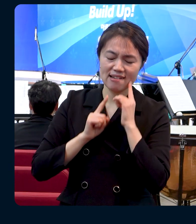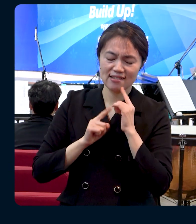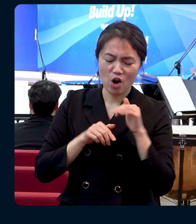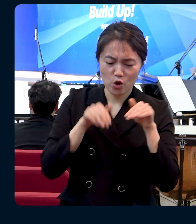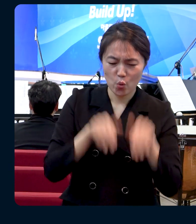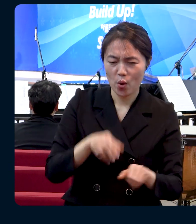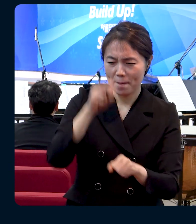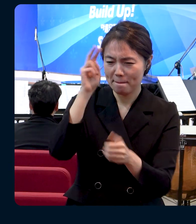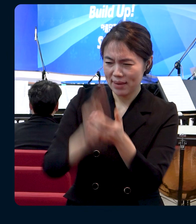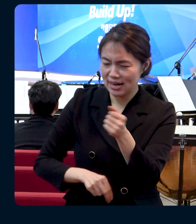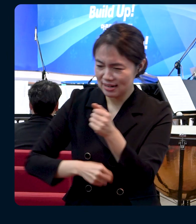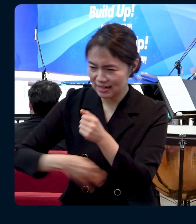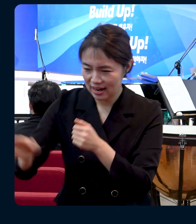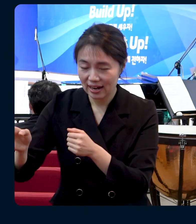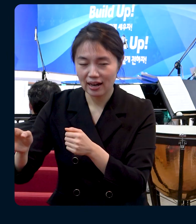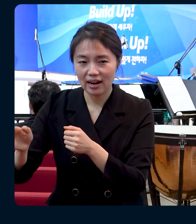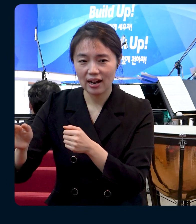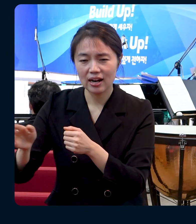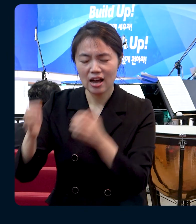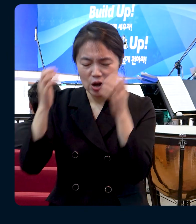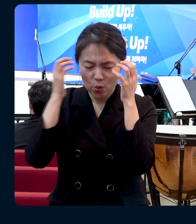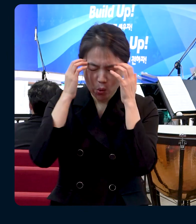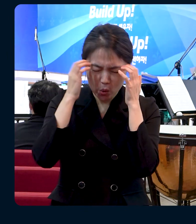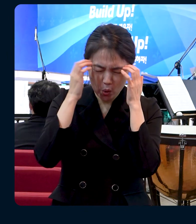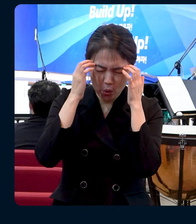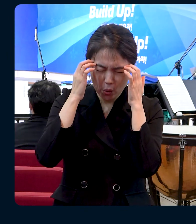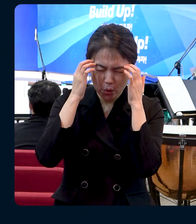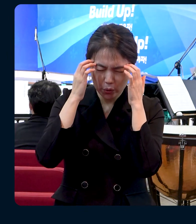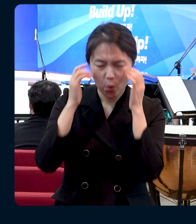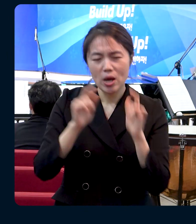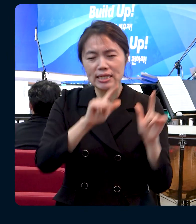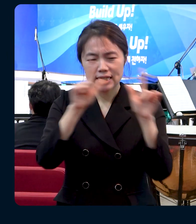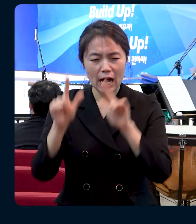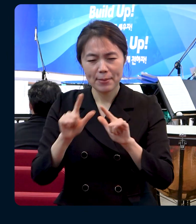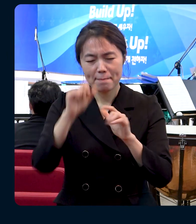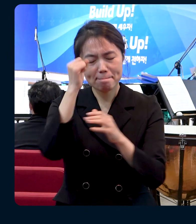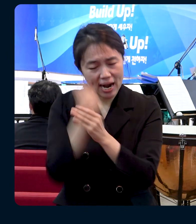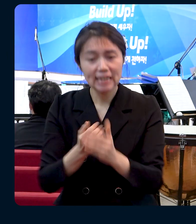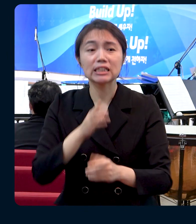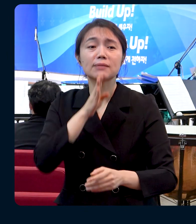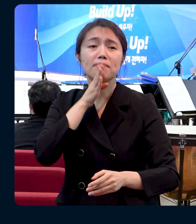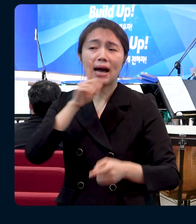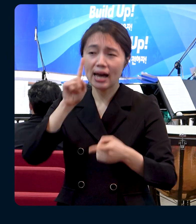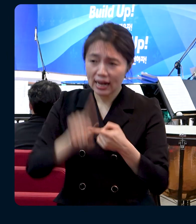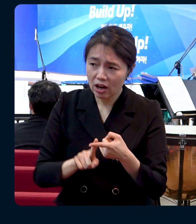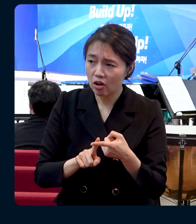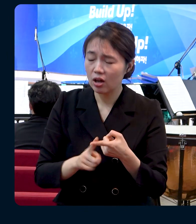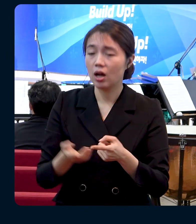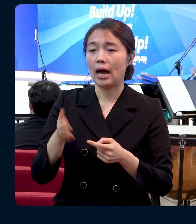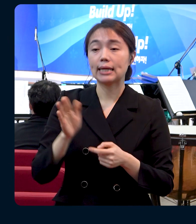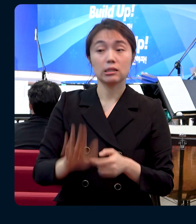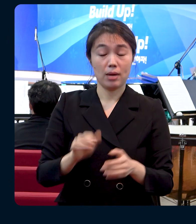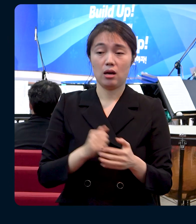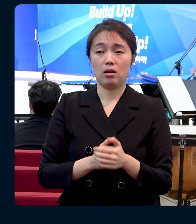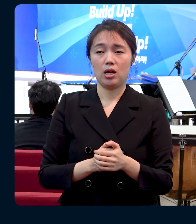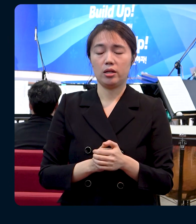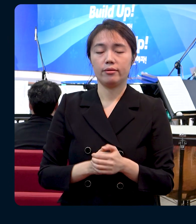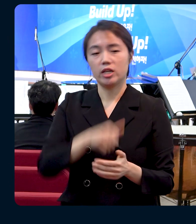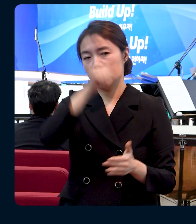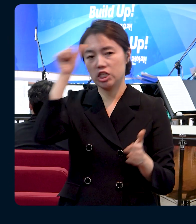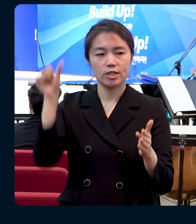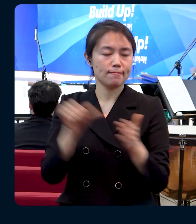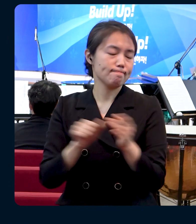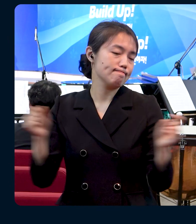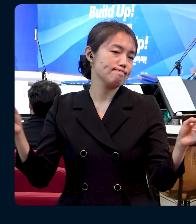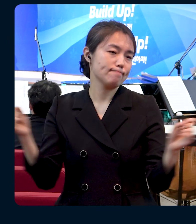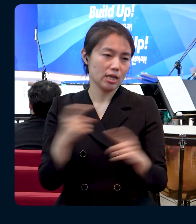상황이고, 그래서 그 받은 상황이 정말 고통스러운, 망가질 수밖에 없는 상황이지만 바로 그것 때문에 이게